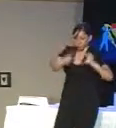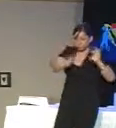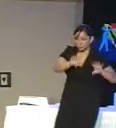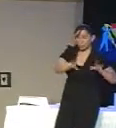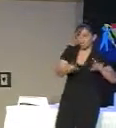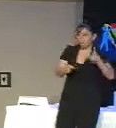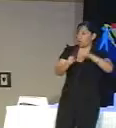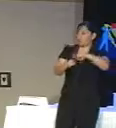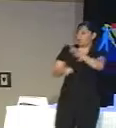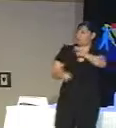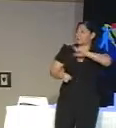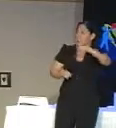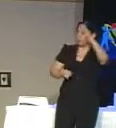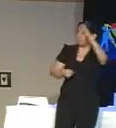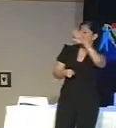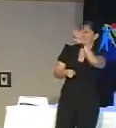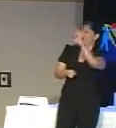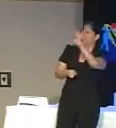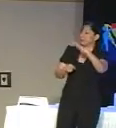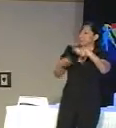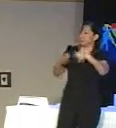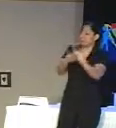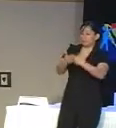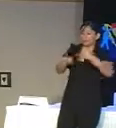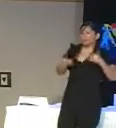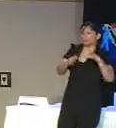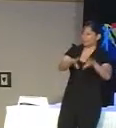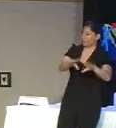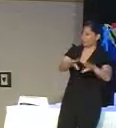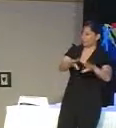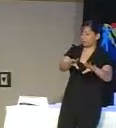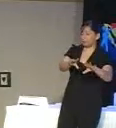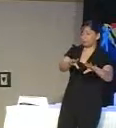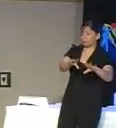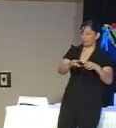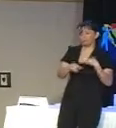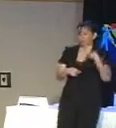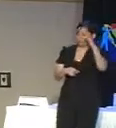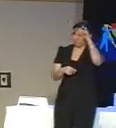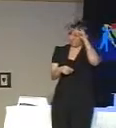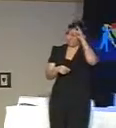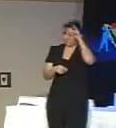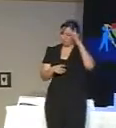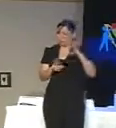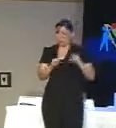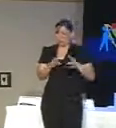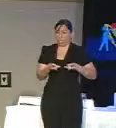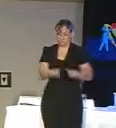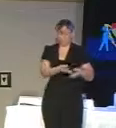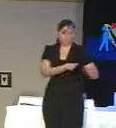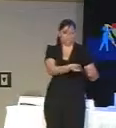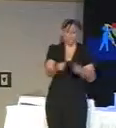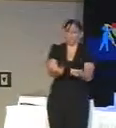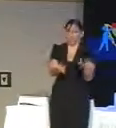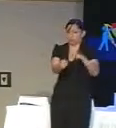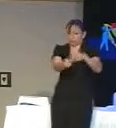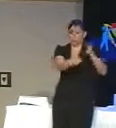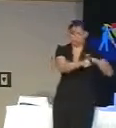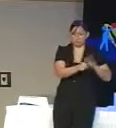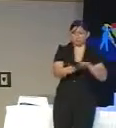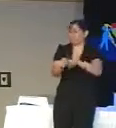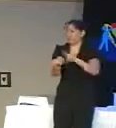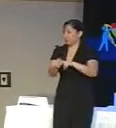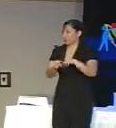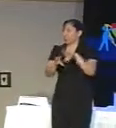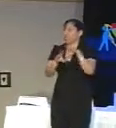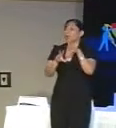tener, sea porque no estamos realizando las acciones preventivas correspondientes, aunque